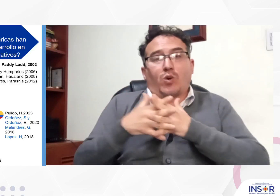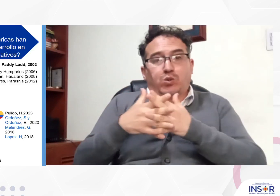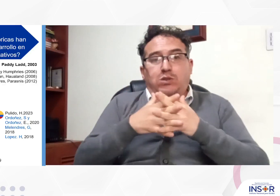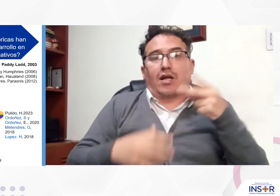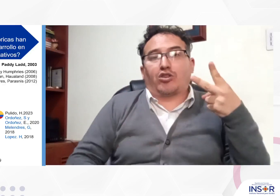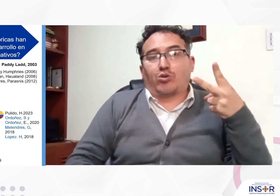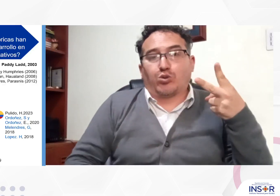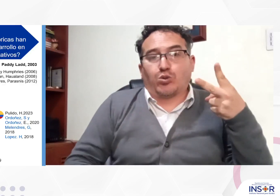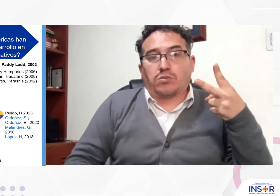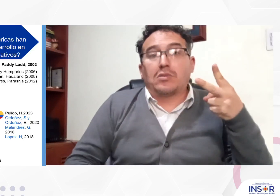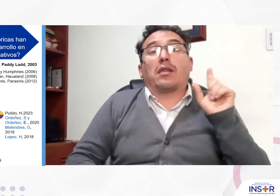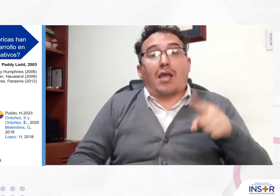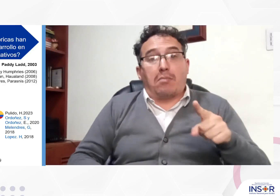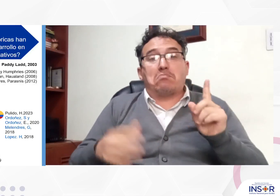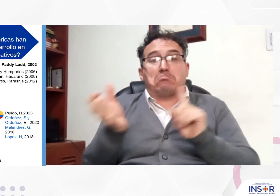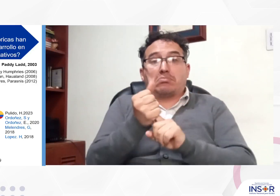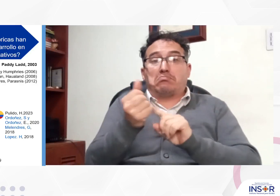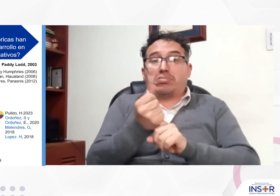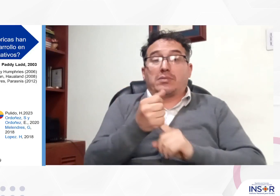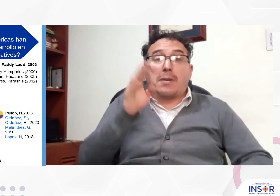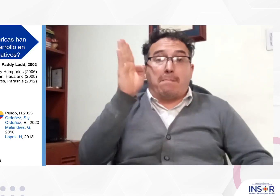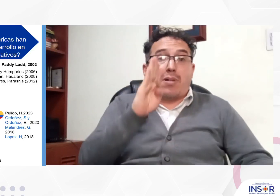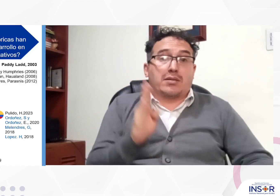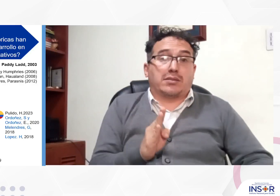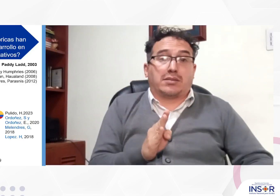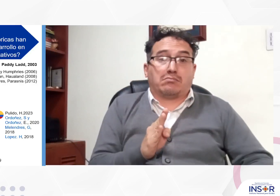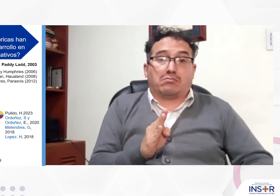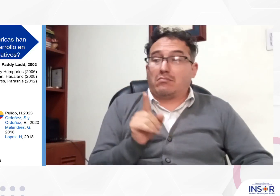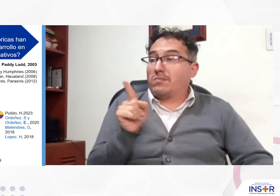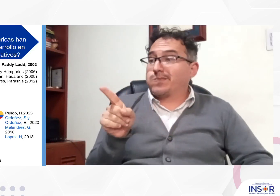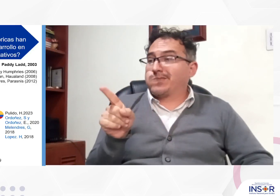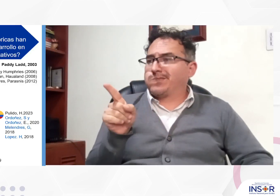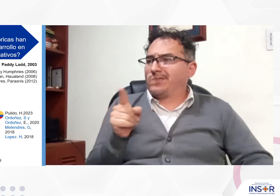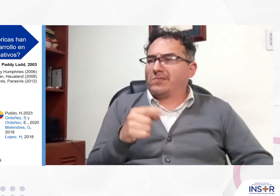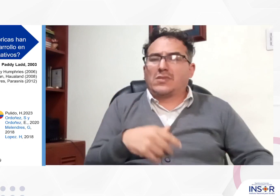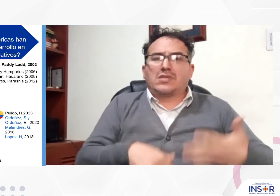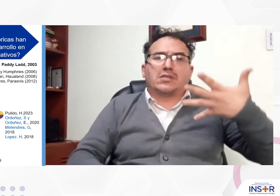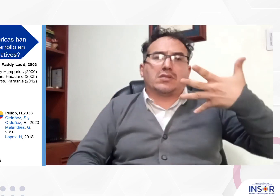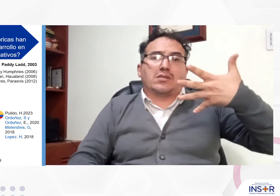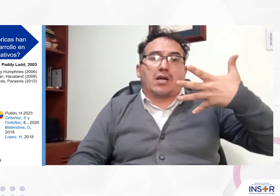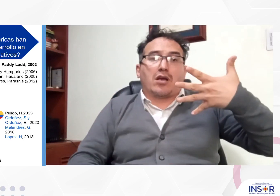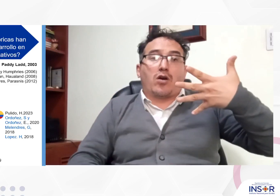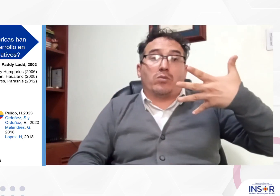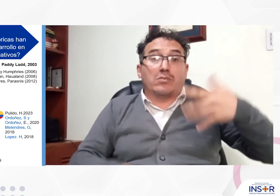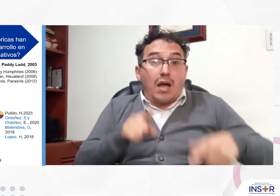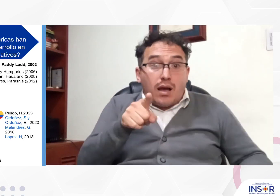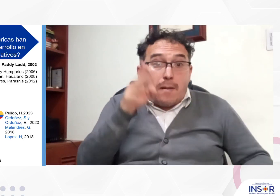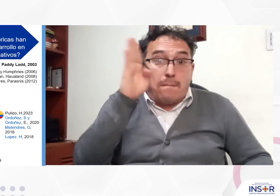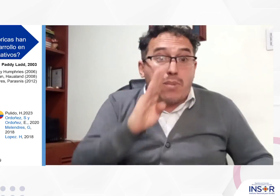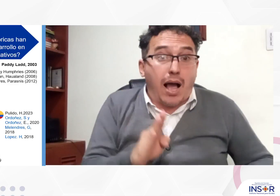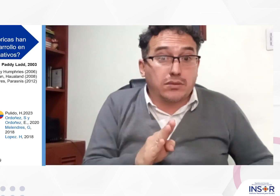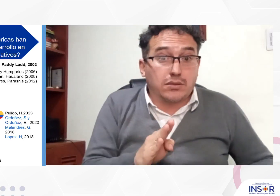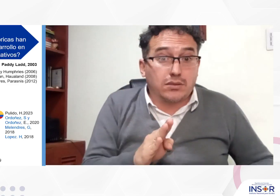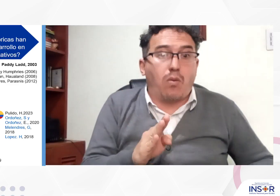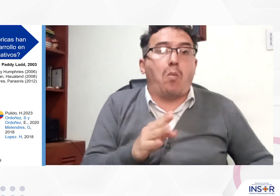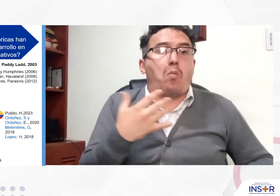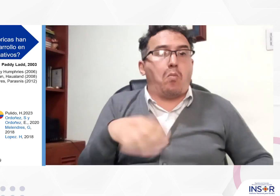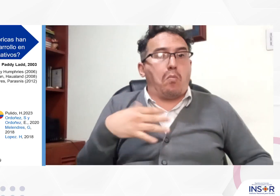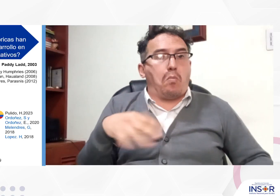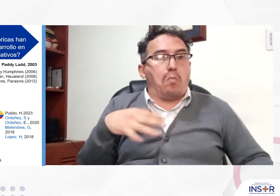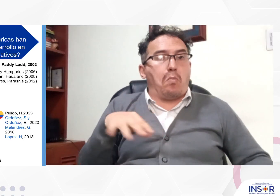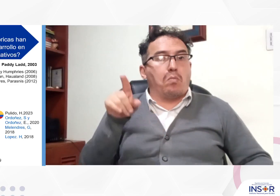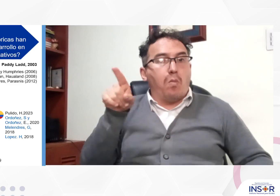estos conceptos. Entonces, por suerte encontré estos dos americanos y también de Brasil, e encontré 5